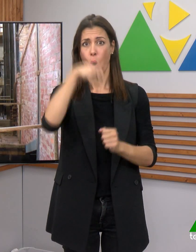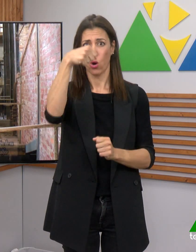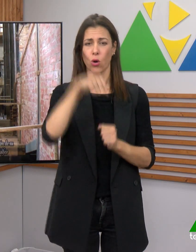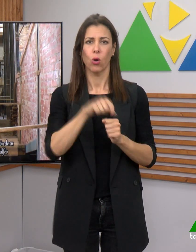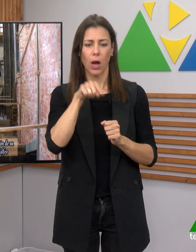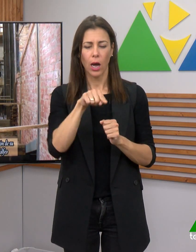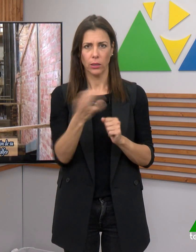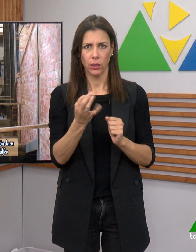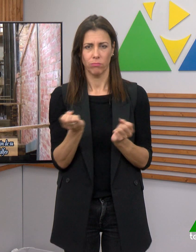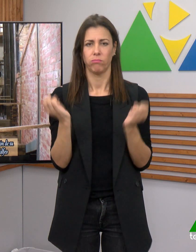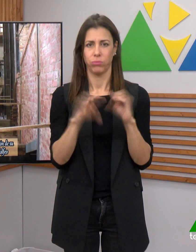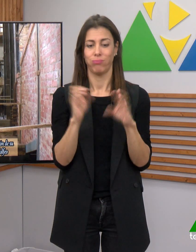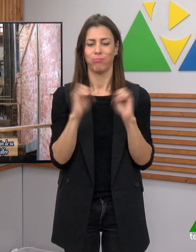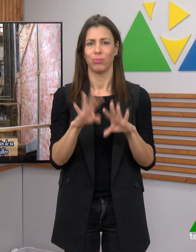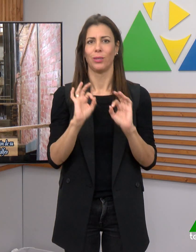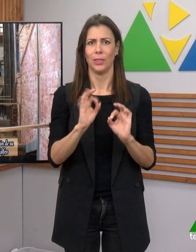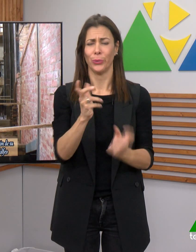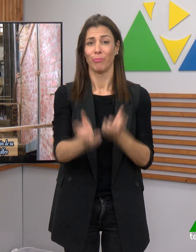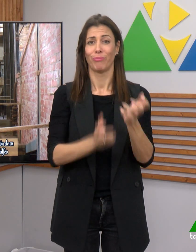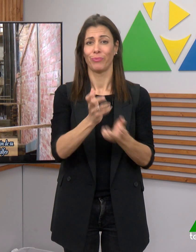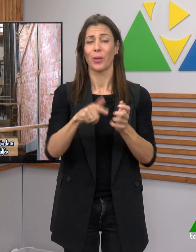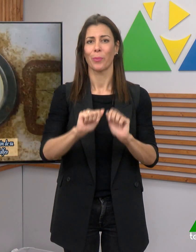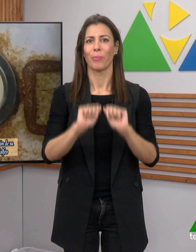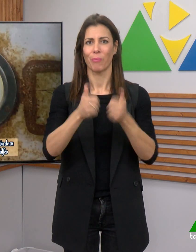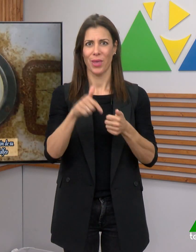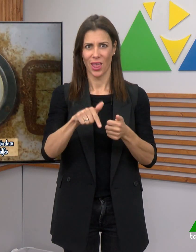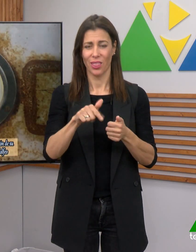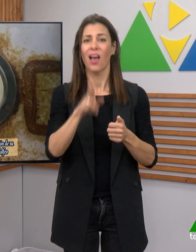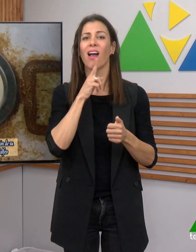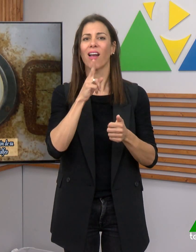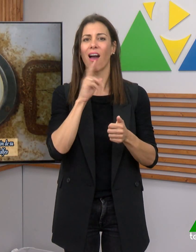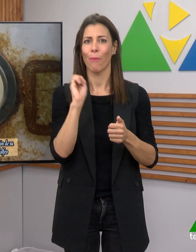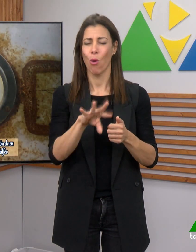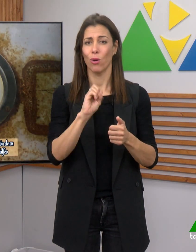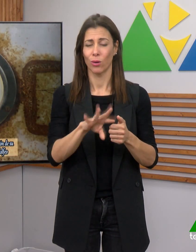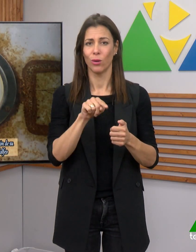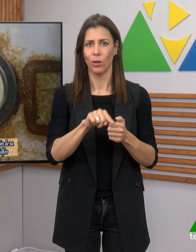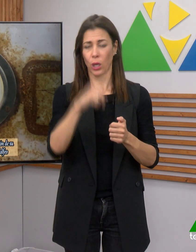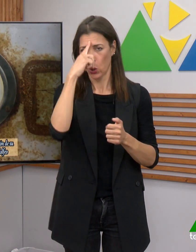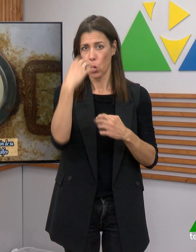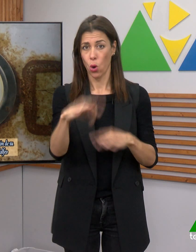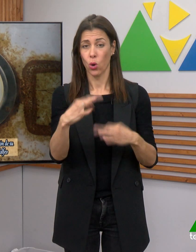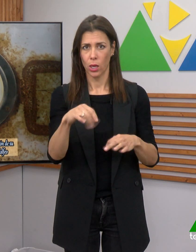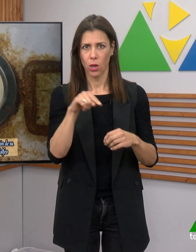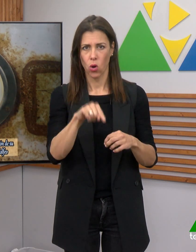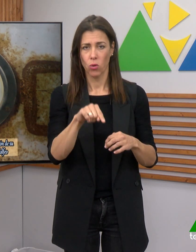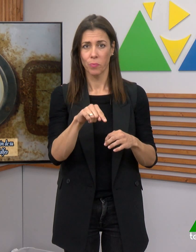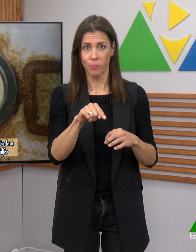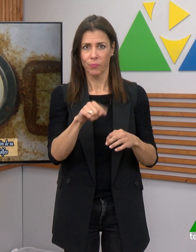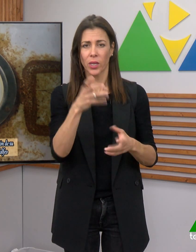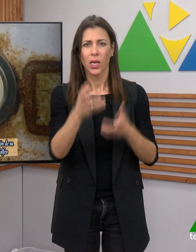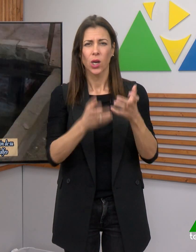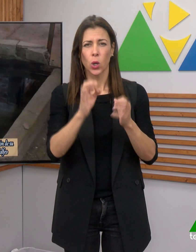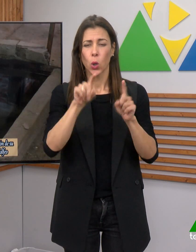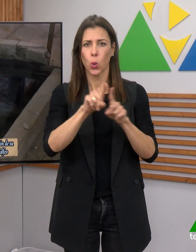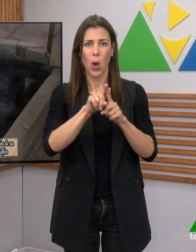se cargaba la caldera de carbón y lógicamente, además son calderas norteamericanas,